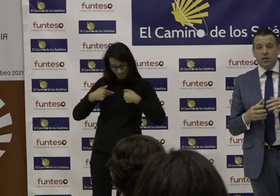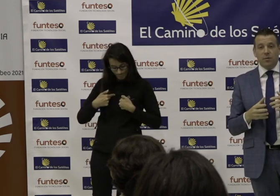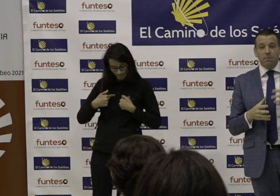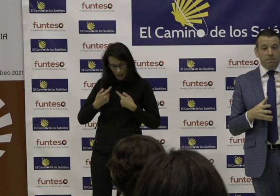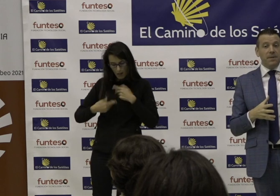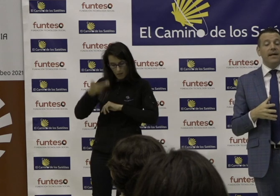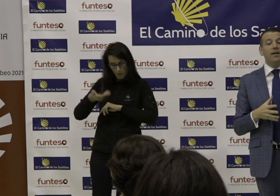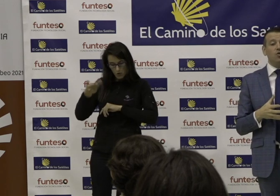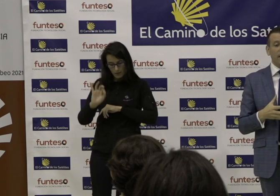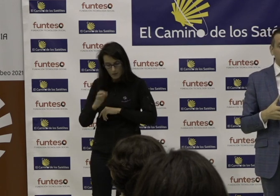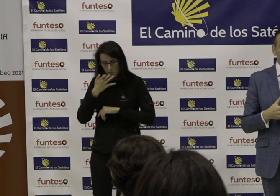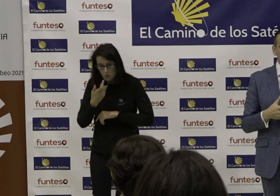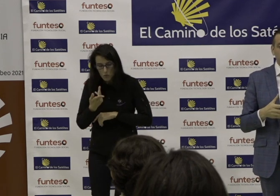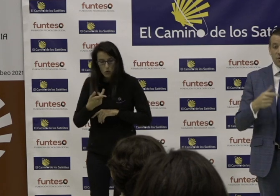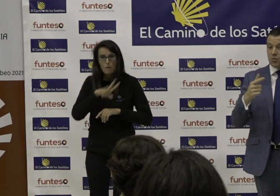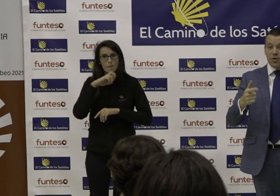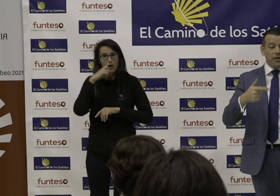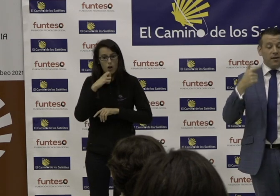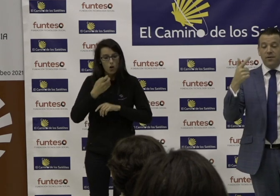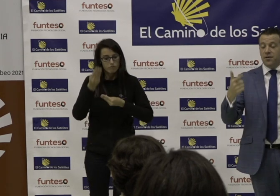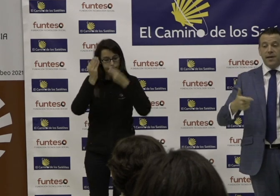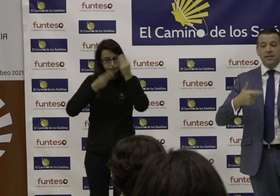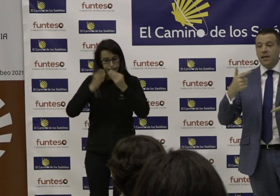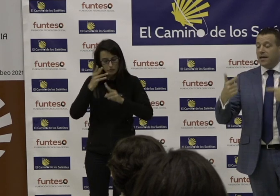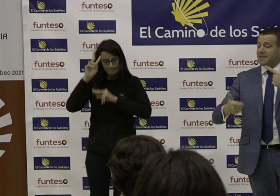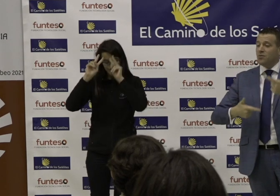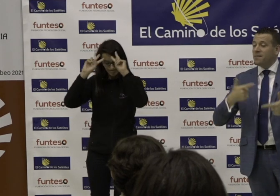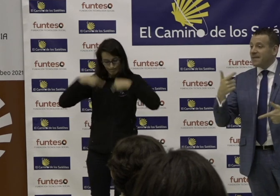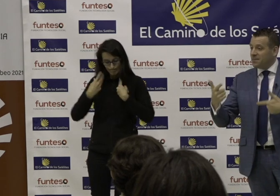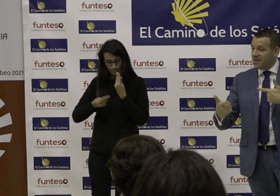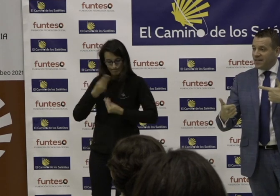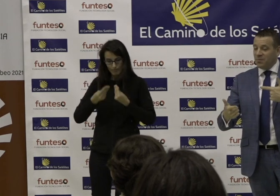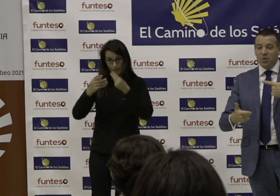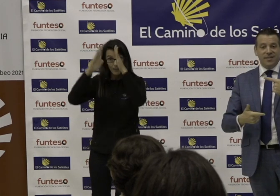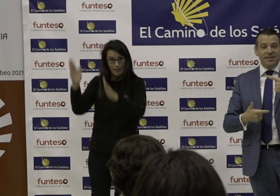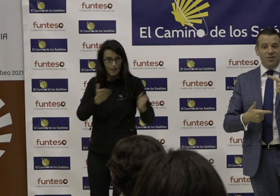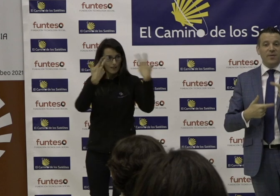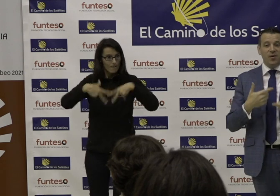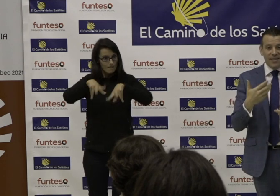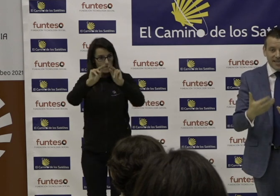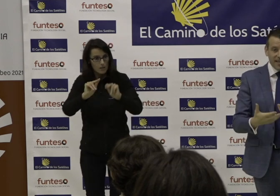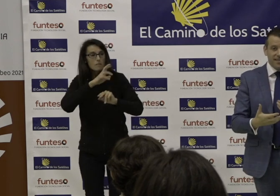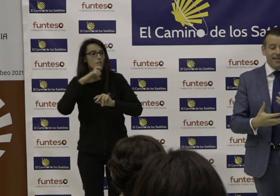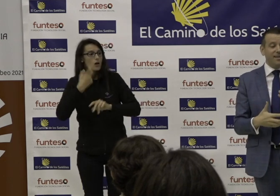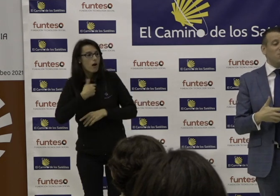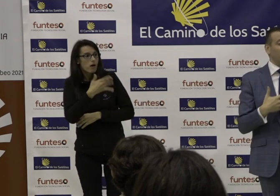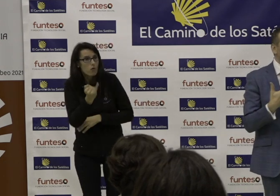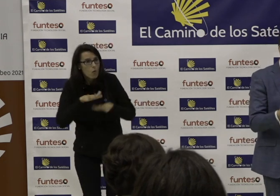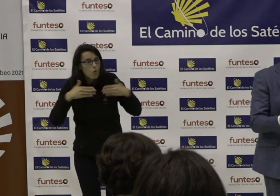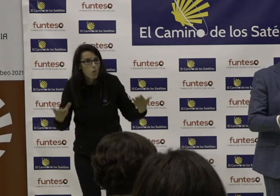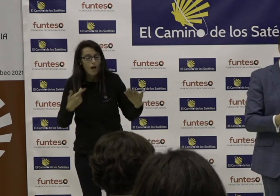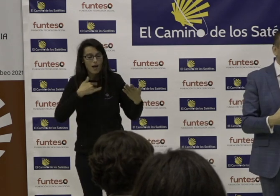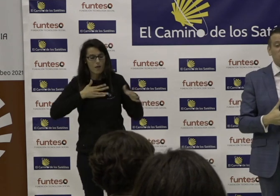vosotros. Vibrar en los valores. Por eso es bueno que reflexionéis en esta última etapa, pues los valores que tenéis, qué es lo